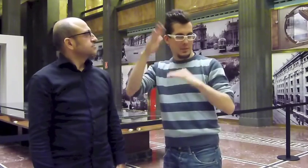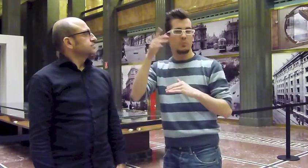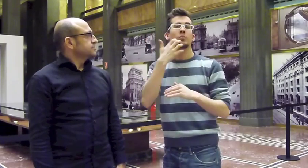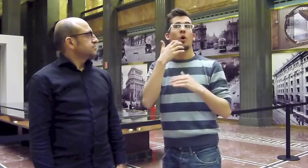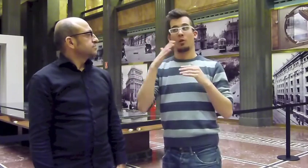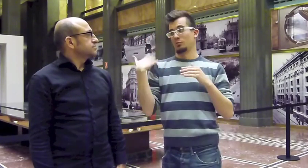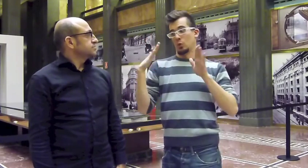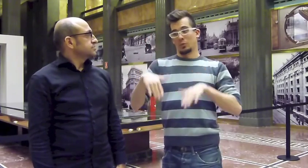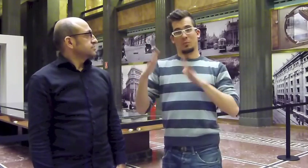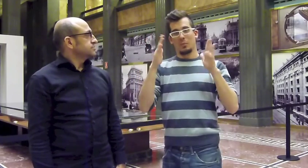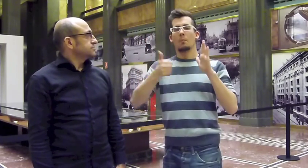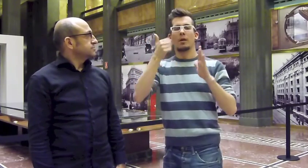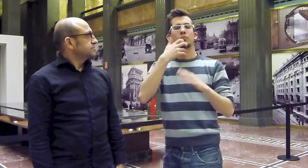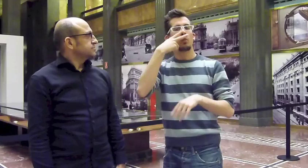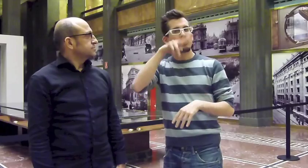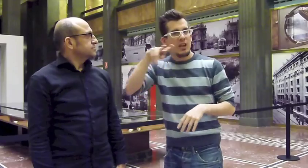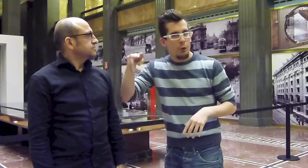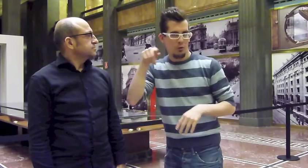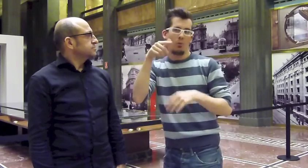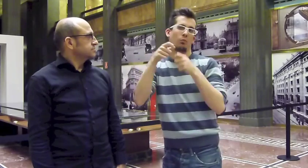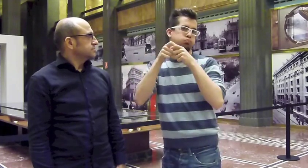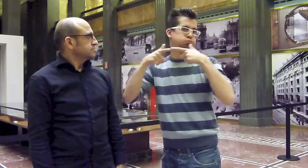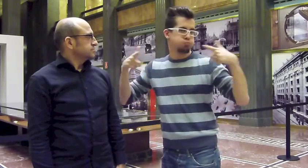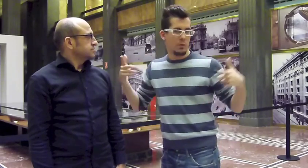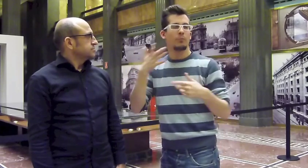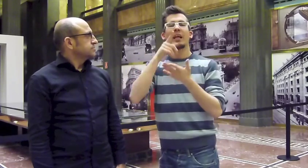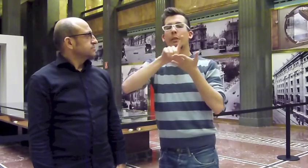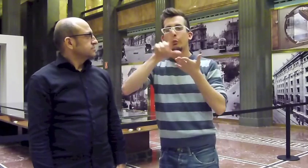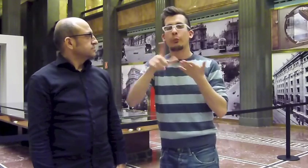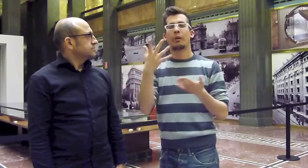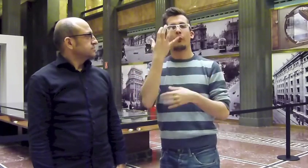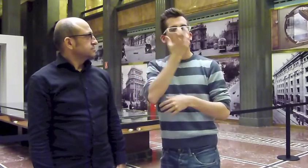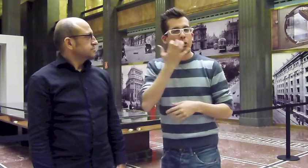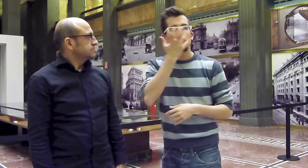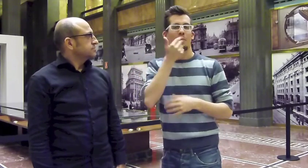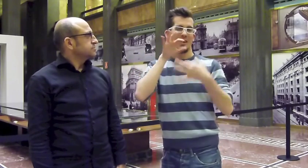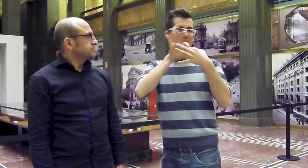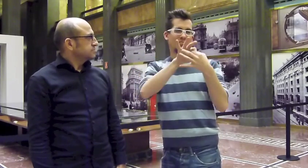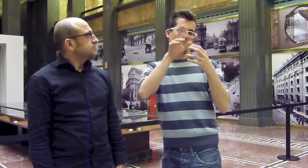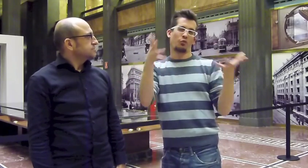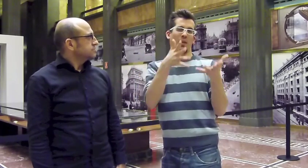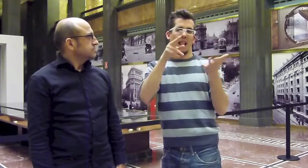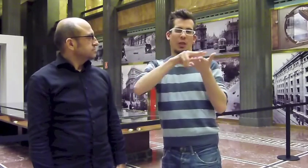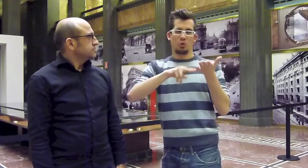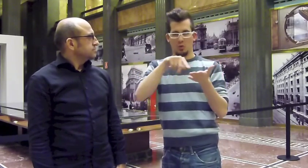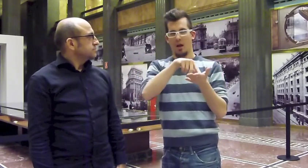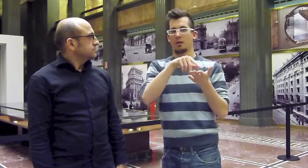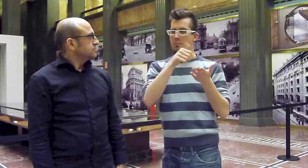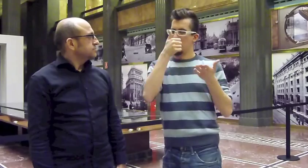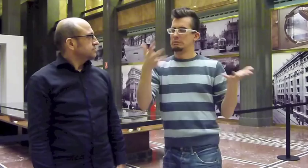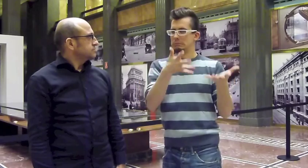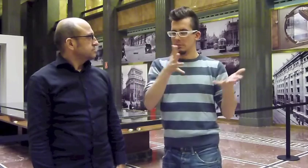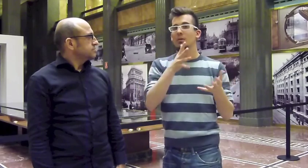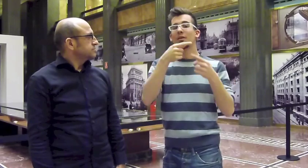todo, se ve que la accesibilidad es mayor. Sobre todo últimamente en los museos, cada vez más en la literatura, en los